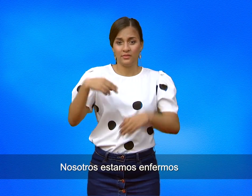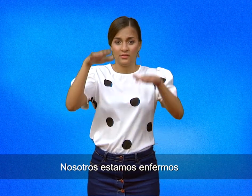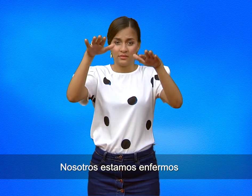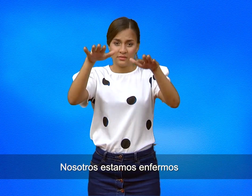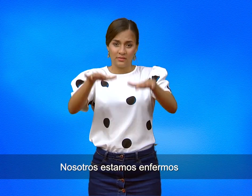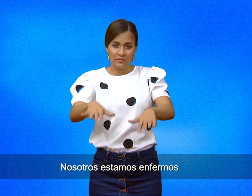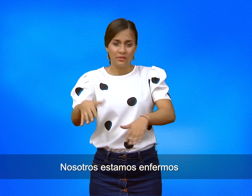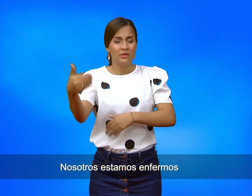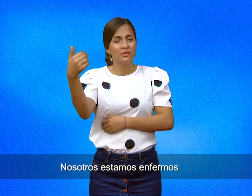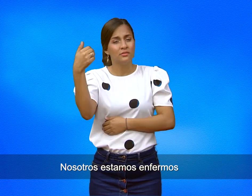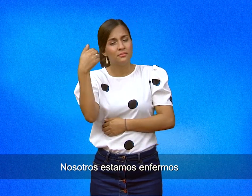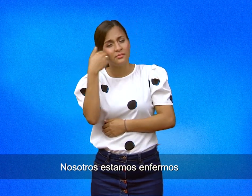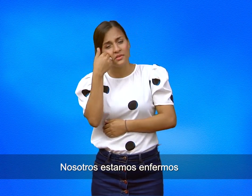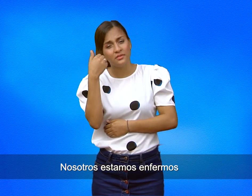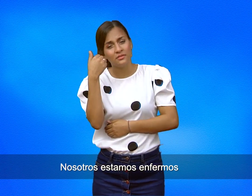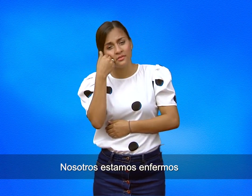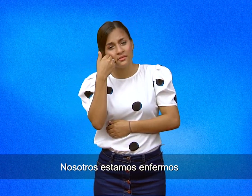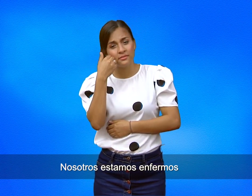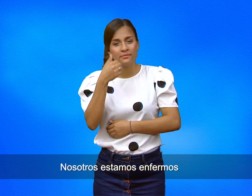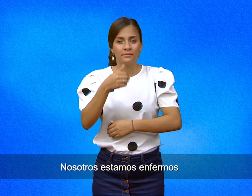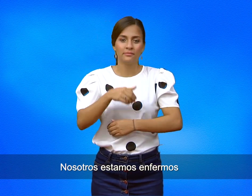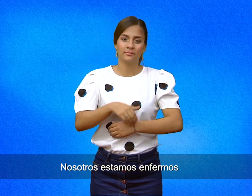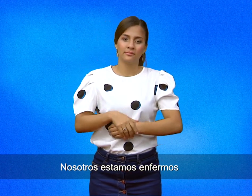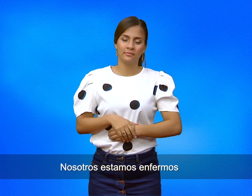Nosotros estamos enfermos.